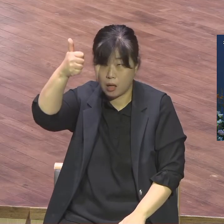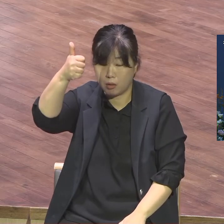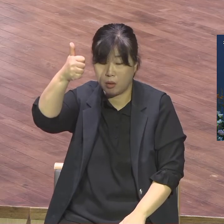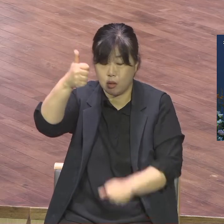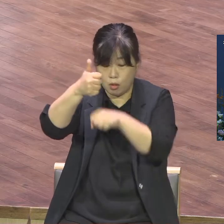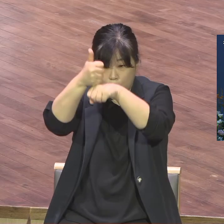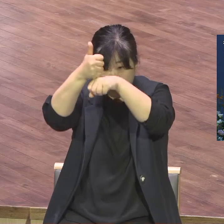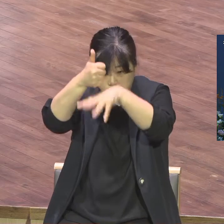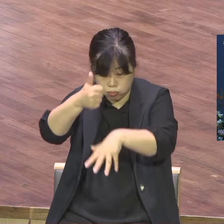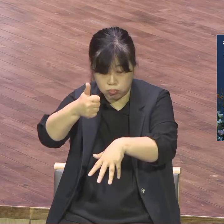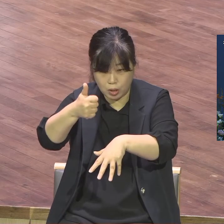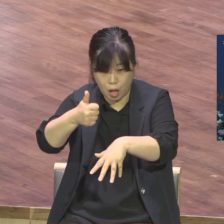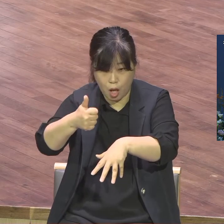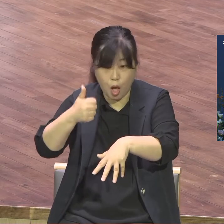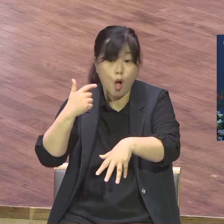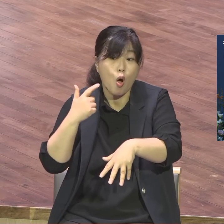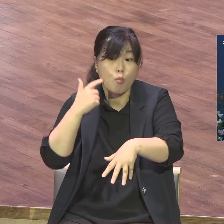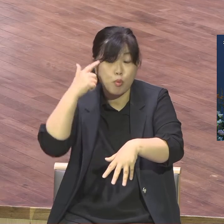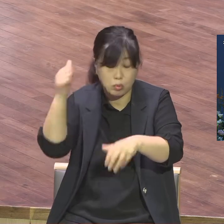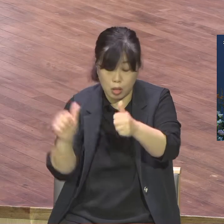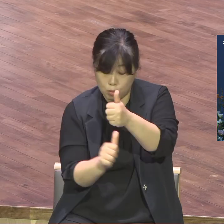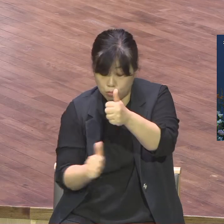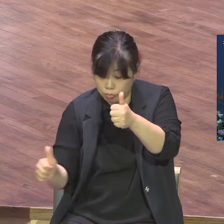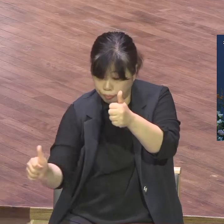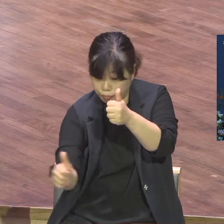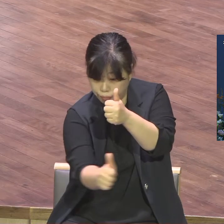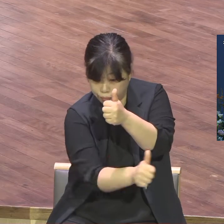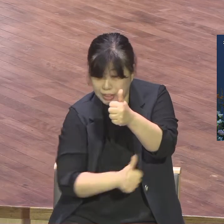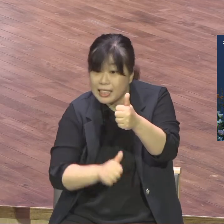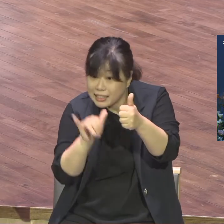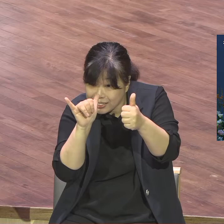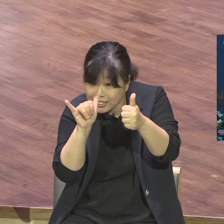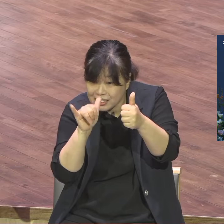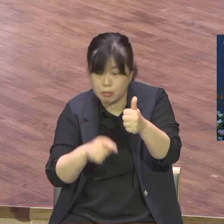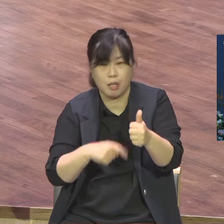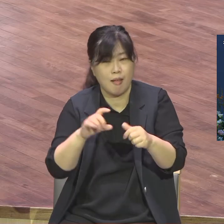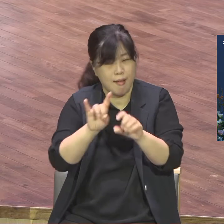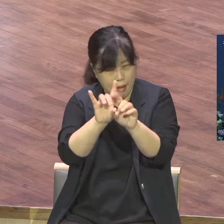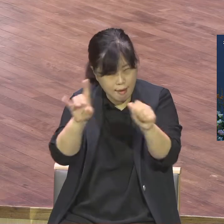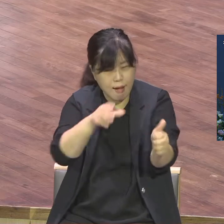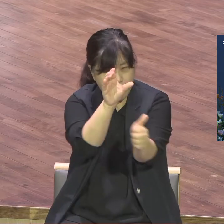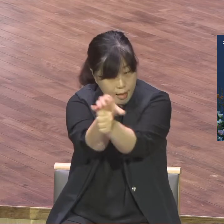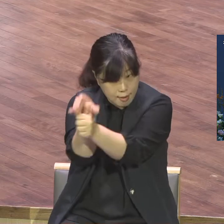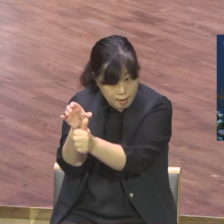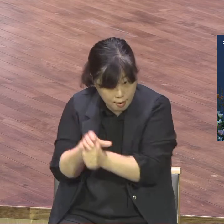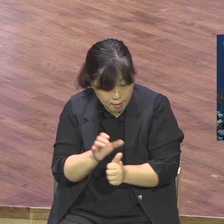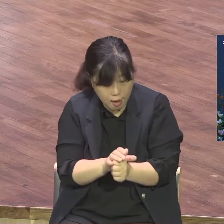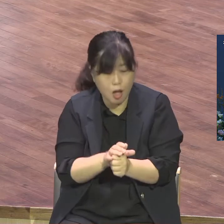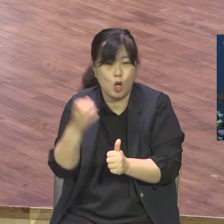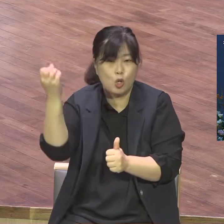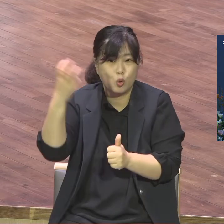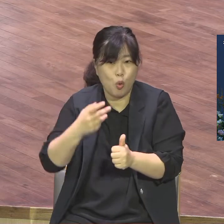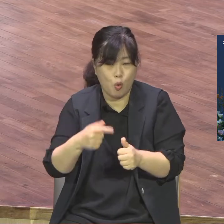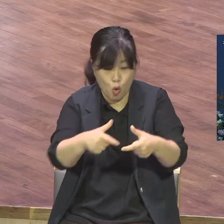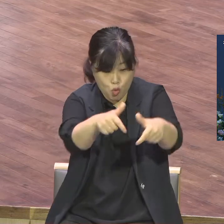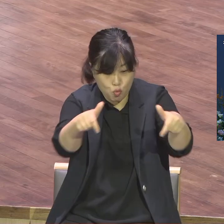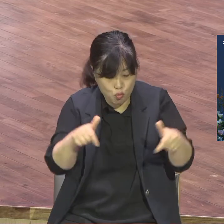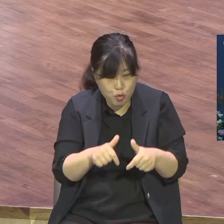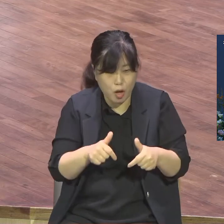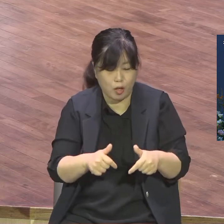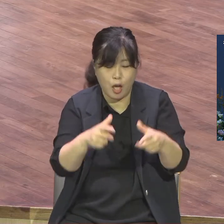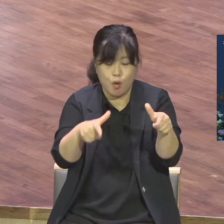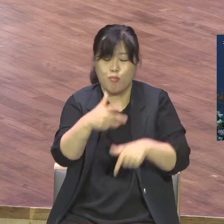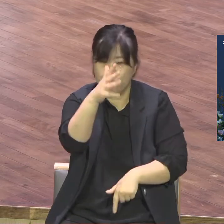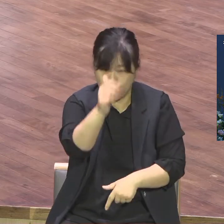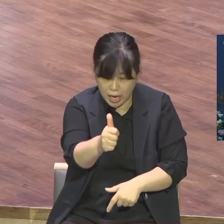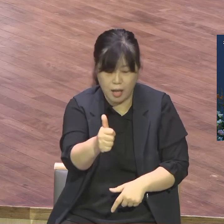나누어서 기관에도 위원장이 있고 국장이 있고 부장이 있고 다 나누어서 교사들이 있어 서로 다 나누어서 같이 하는 겁니다. 다 동력.